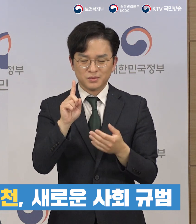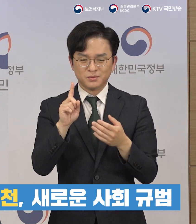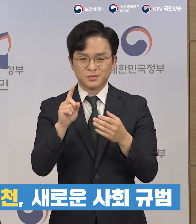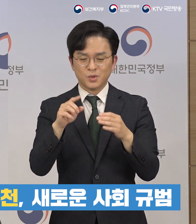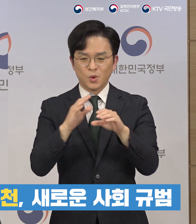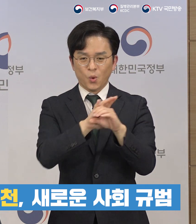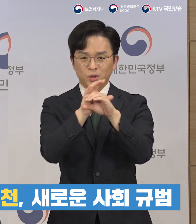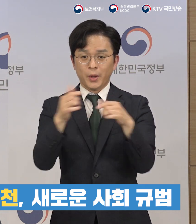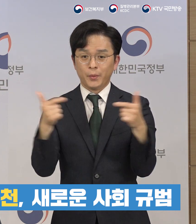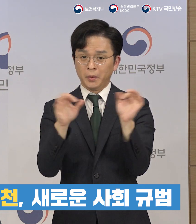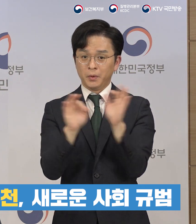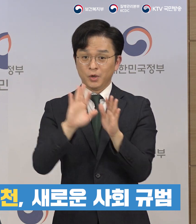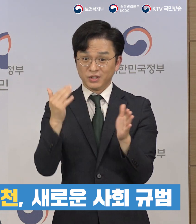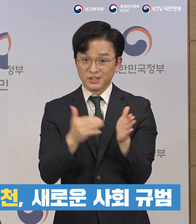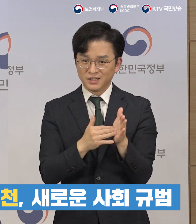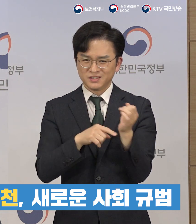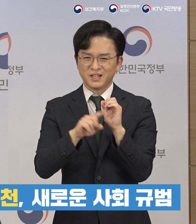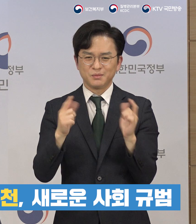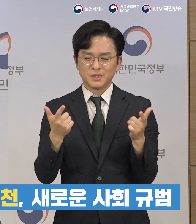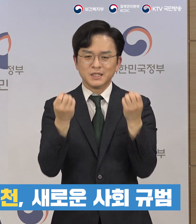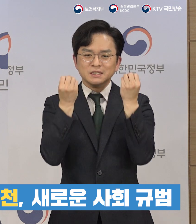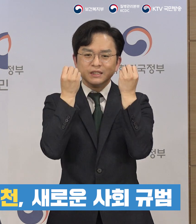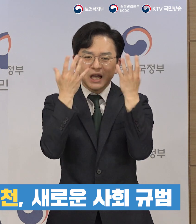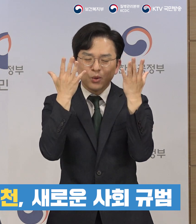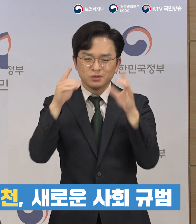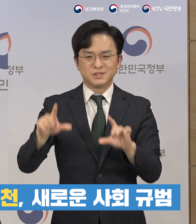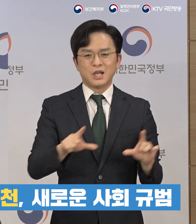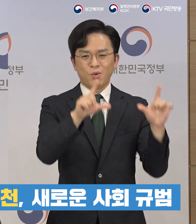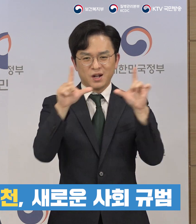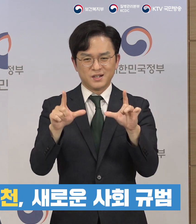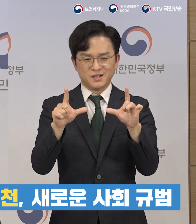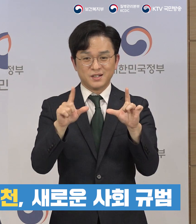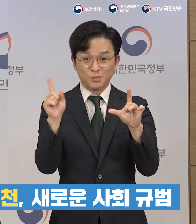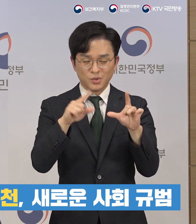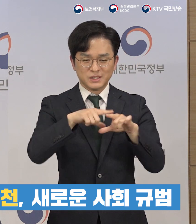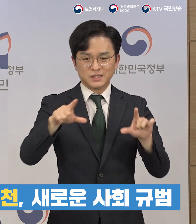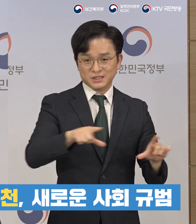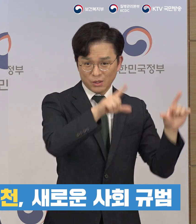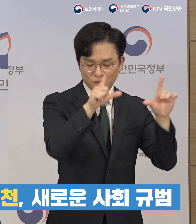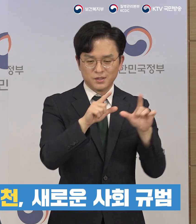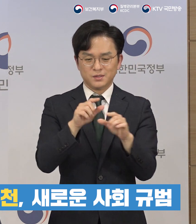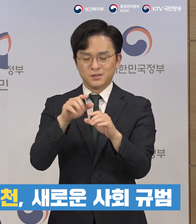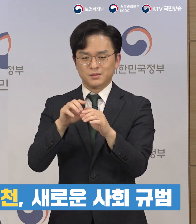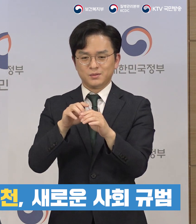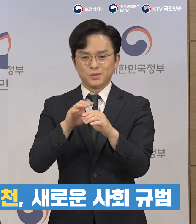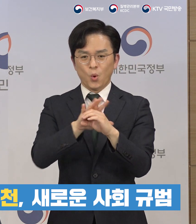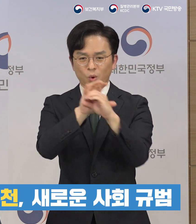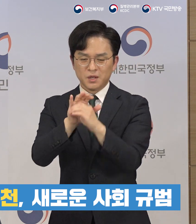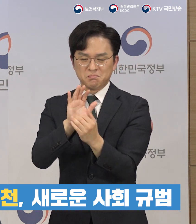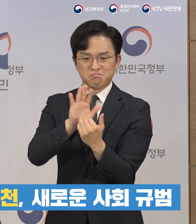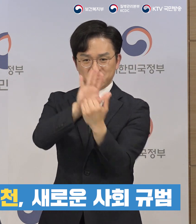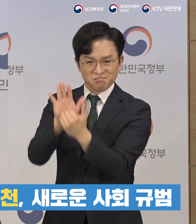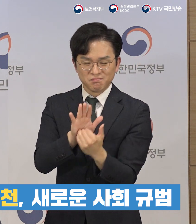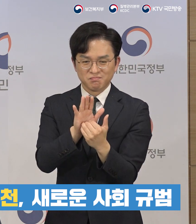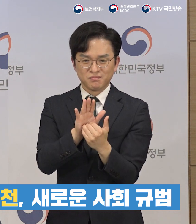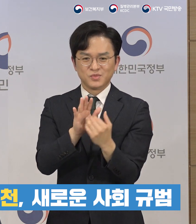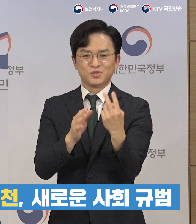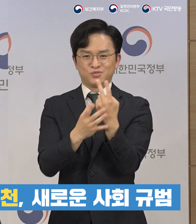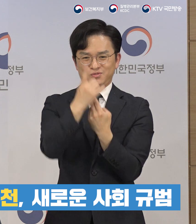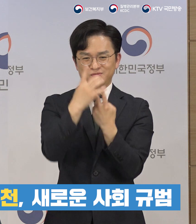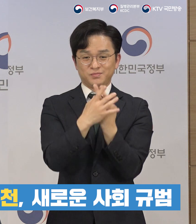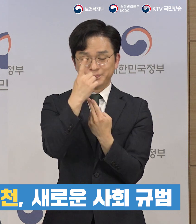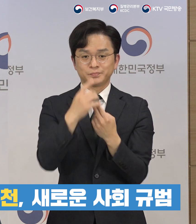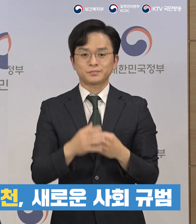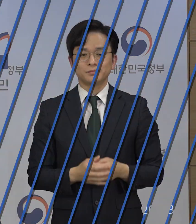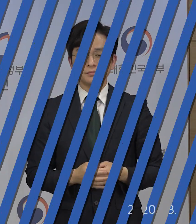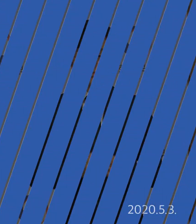일상으로 돌아가는 것이 아니라 일상 속에서 그려주기 를 실천하는 새로운 사회 규범과 문화를 만들어 가는